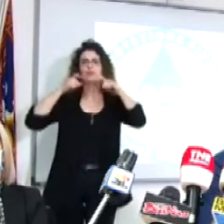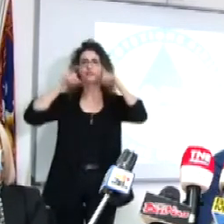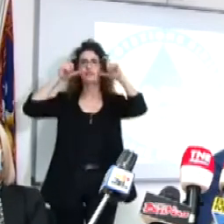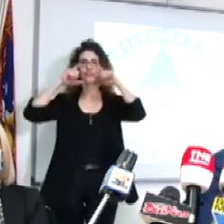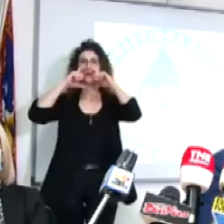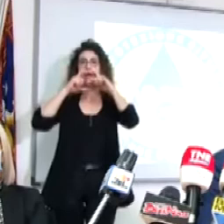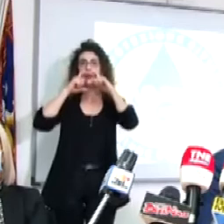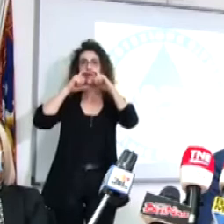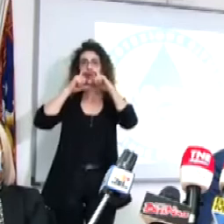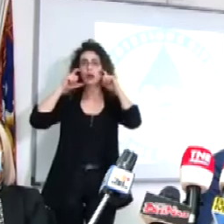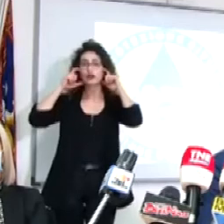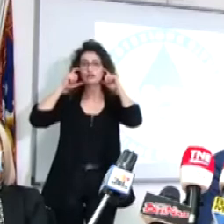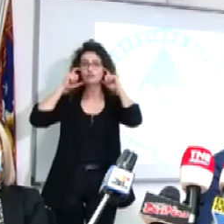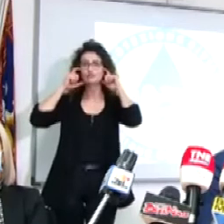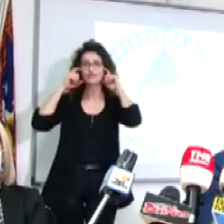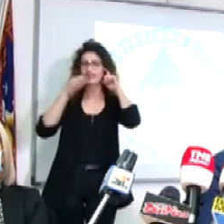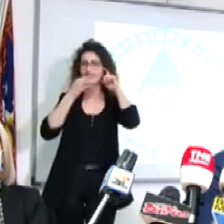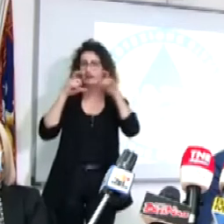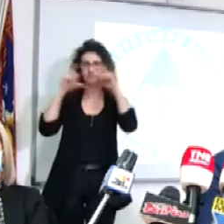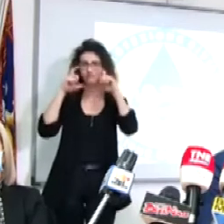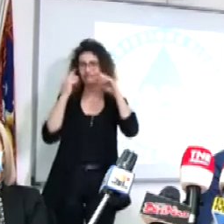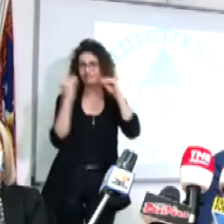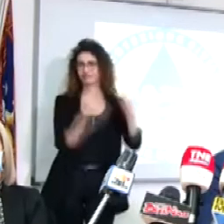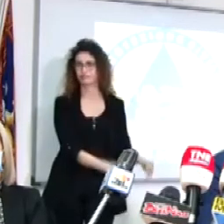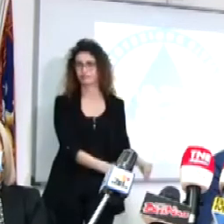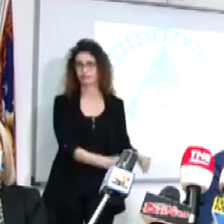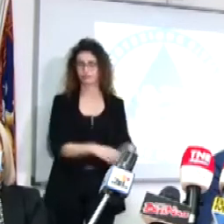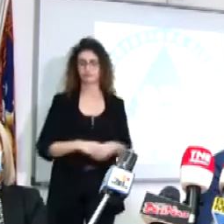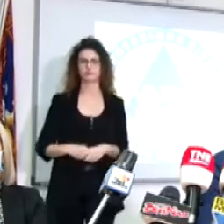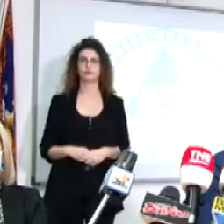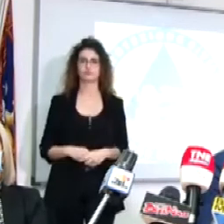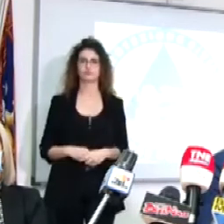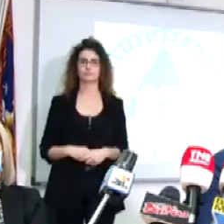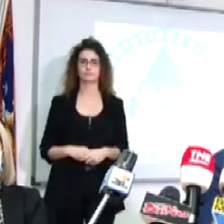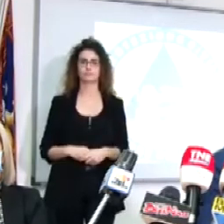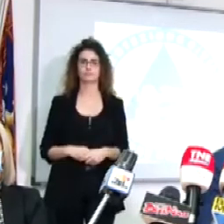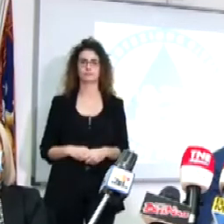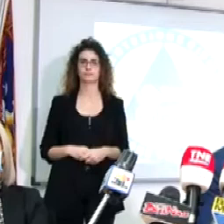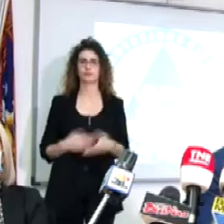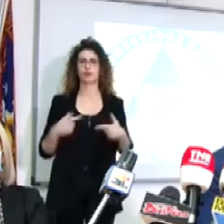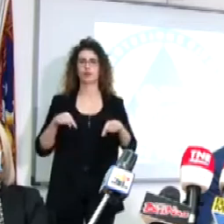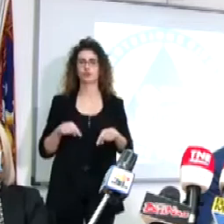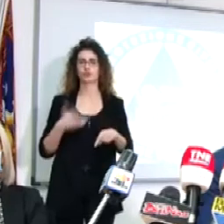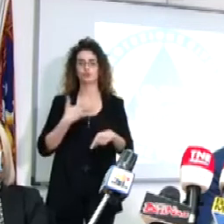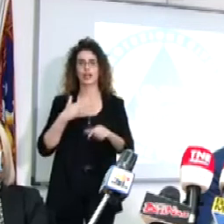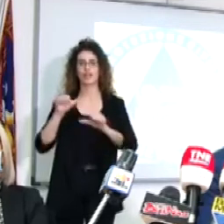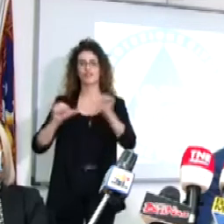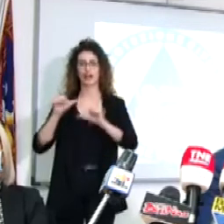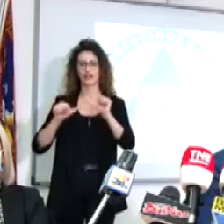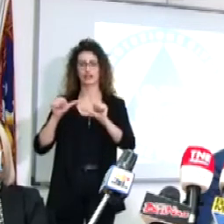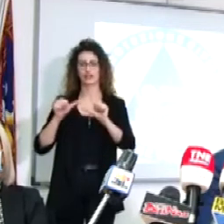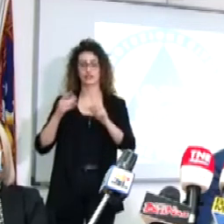era mascherina è come non aver la mascherina siamo davanti a una variante alla mutazione del